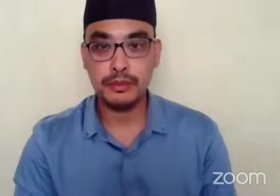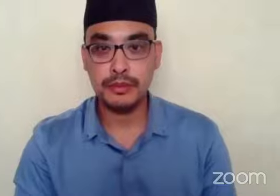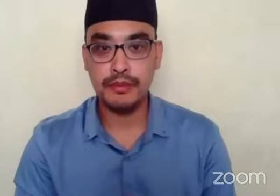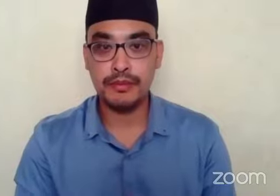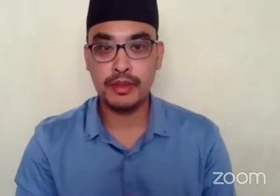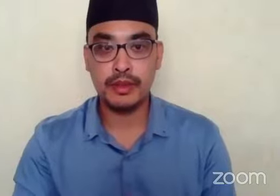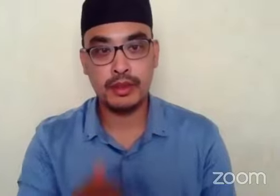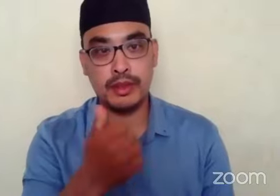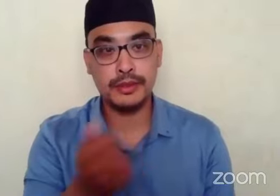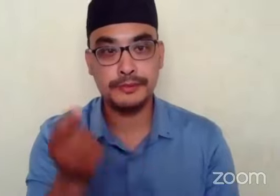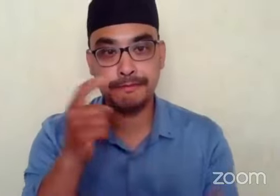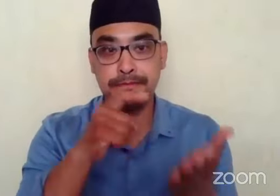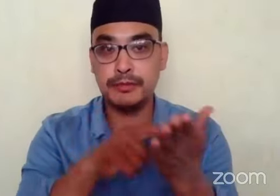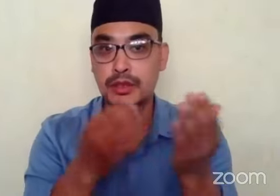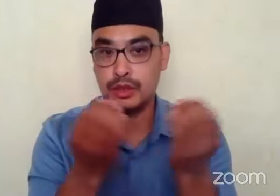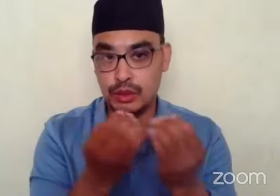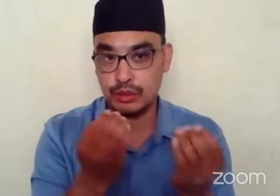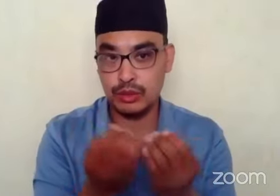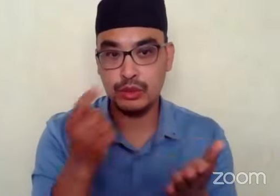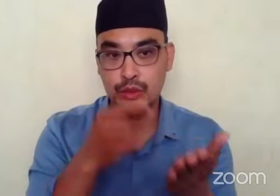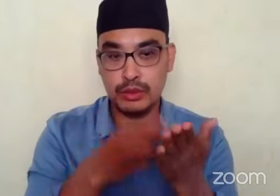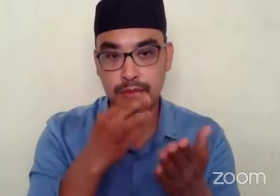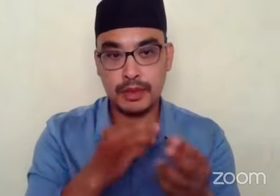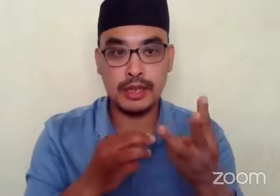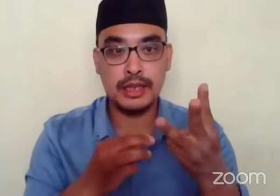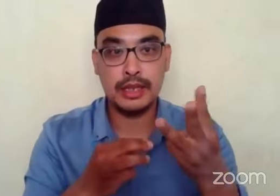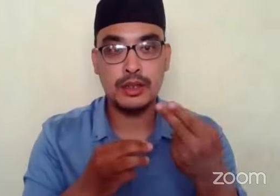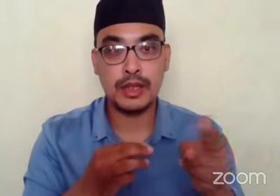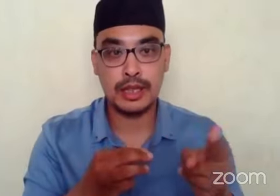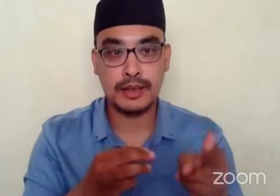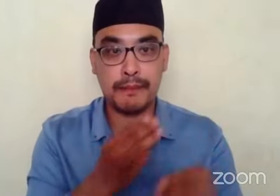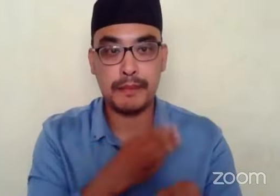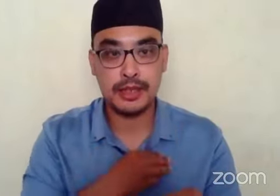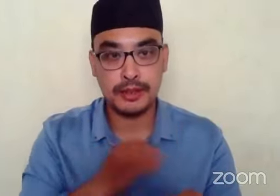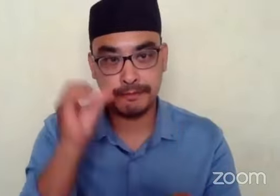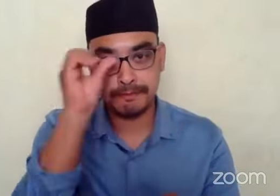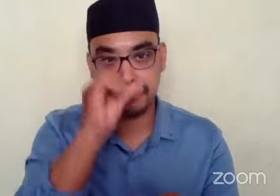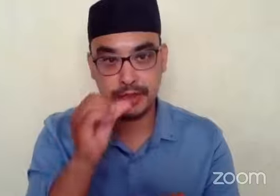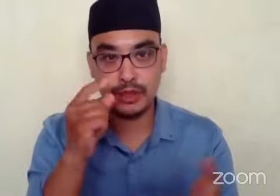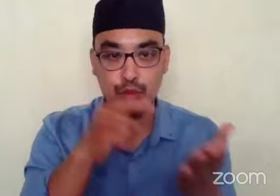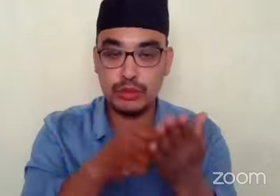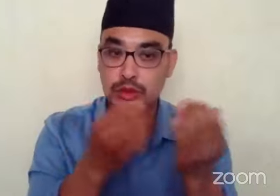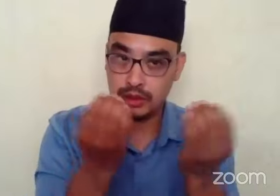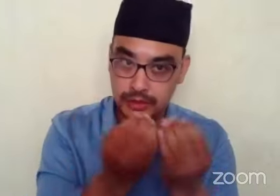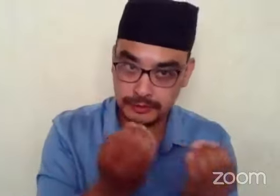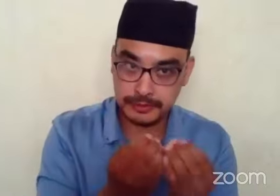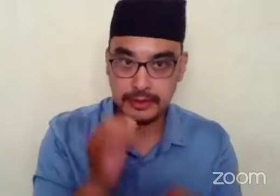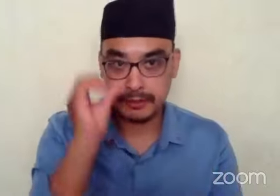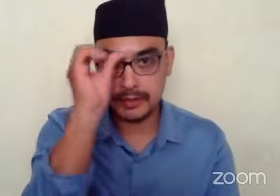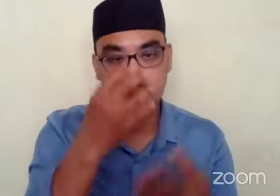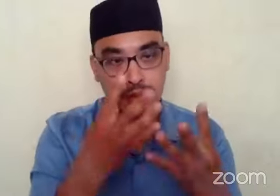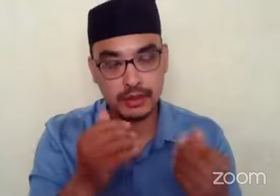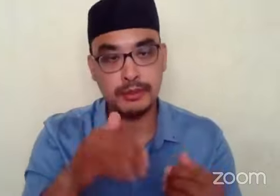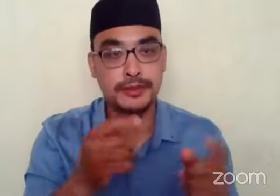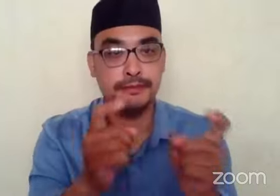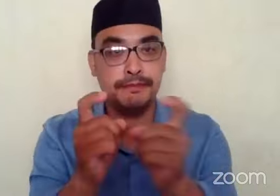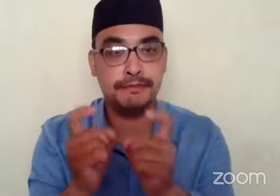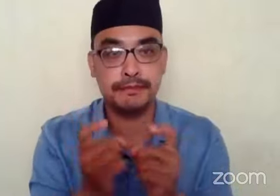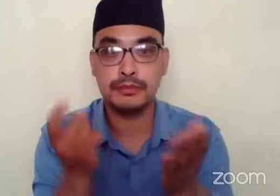अगाडि भनौँ है त। ल सुरुमा चाहिँ म हाम्रो प्यानलिस्टहरूको थोरै परिचय दिन चाहन्छु, त्यसपछि हामी चाहिँ छलफलमा जान्छौँ।